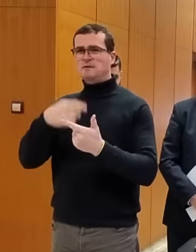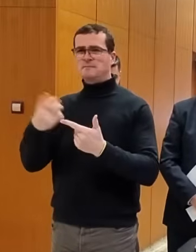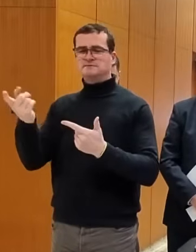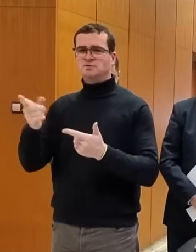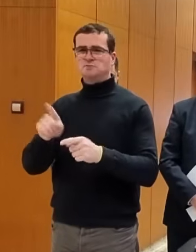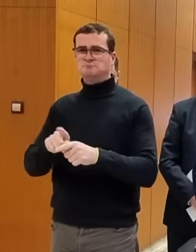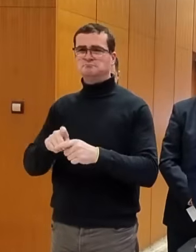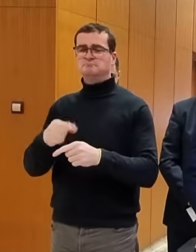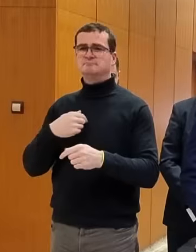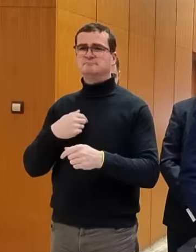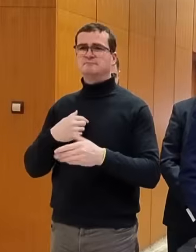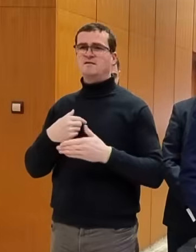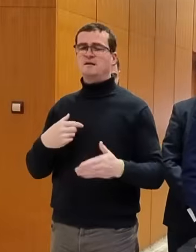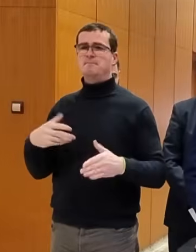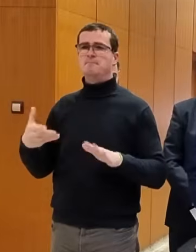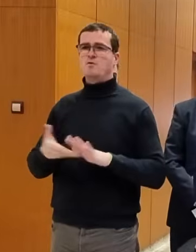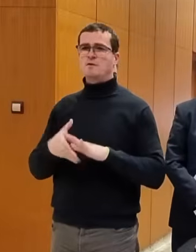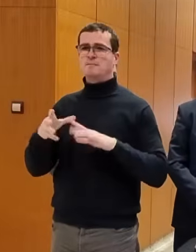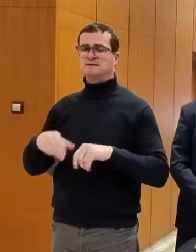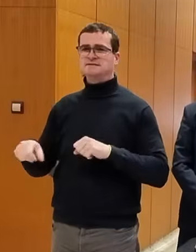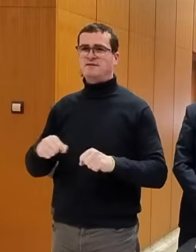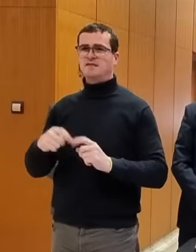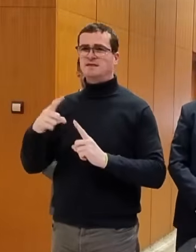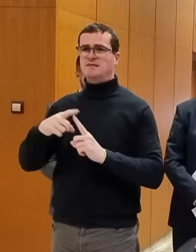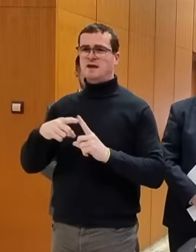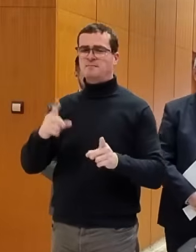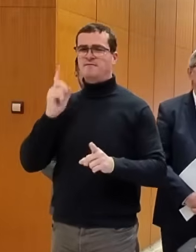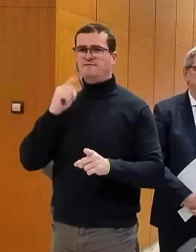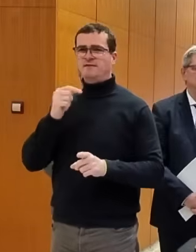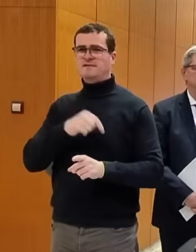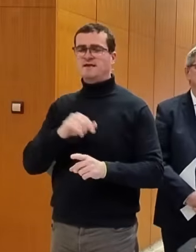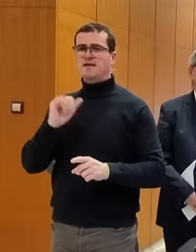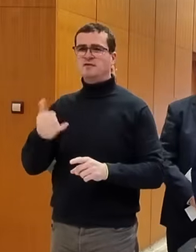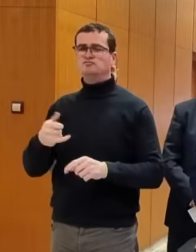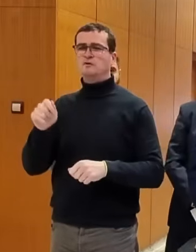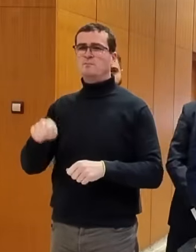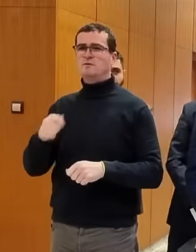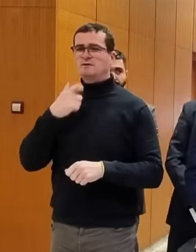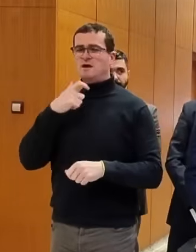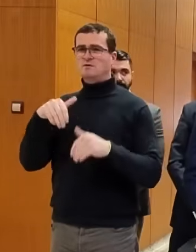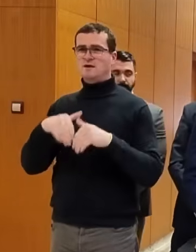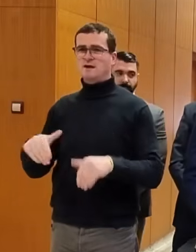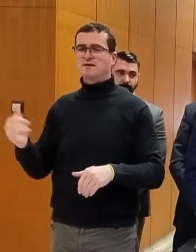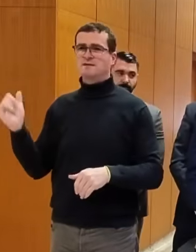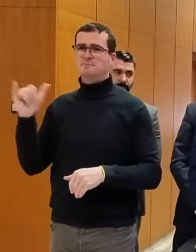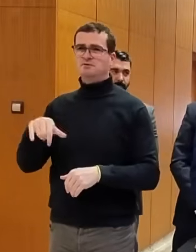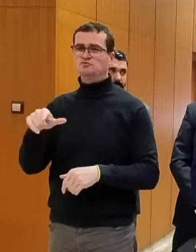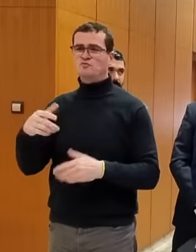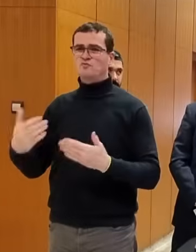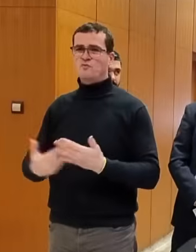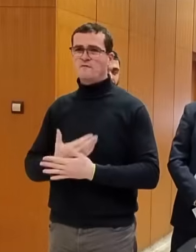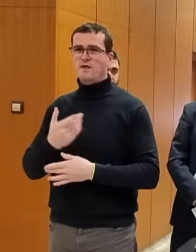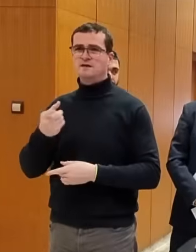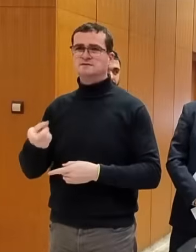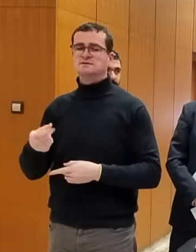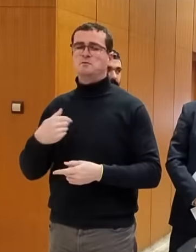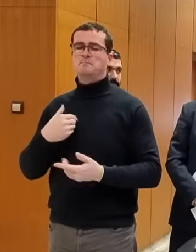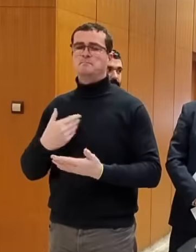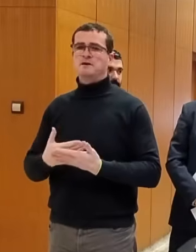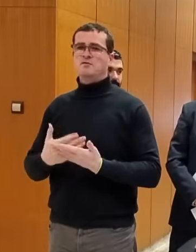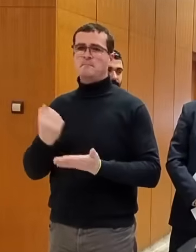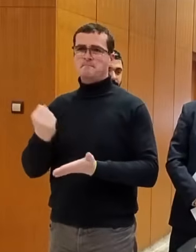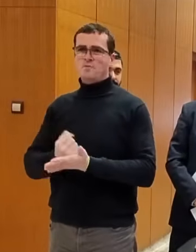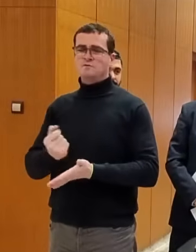Nemecko. Stojí tu vedľa mňa pán podpredseda vlády, pán Taraba, ako viete, ešte ako poslanec Národnej rady prišiel s touto novelizáciou, takže